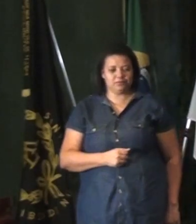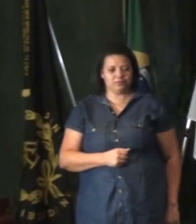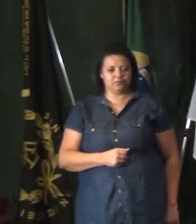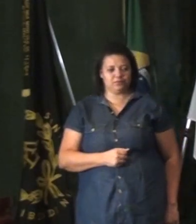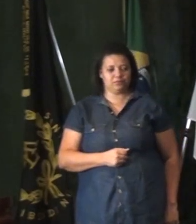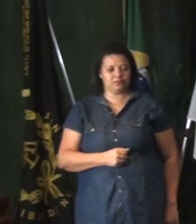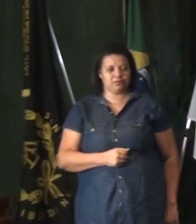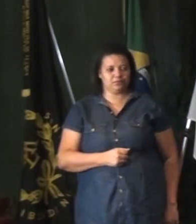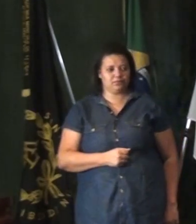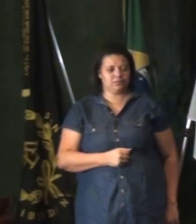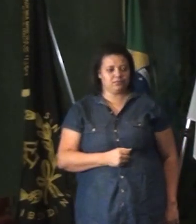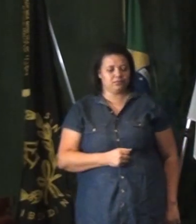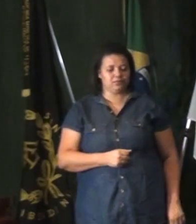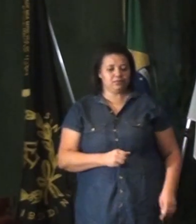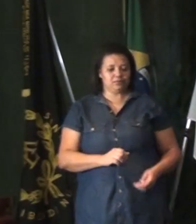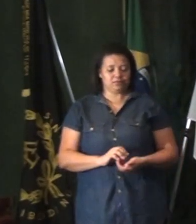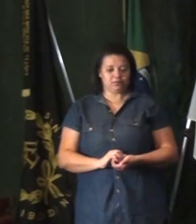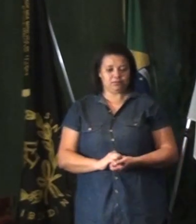depois